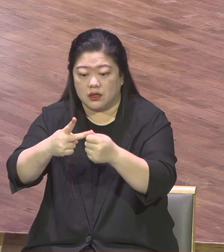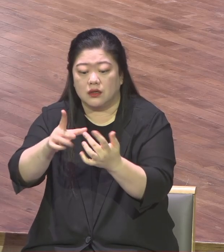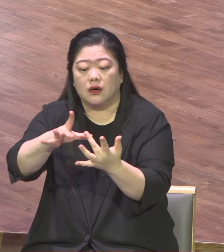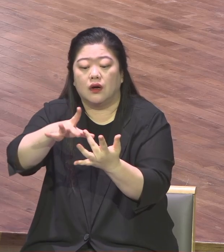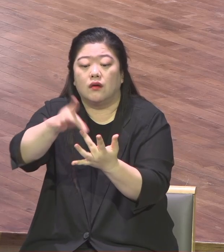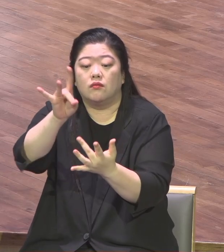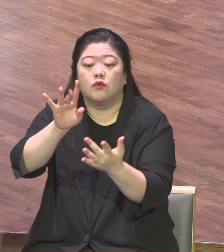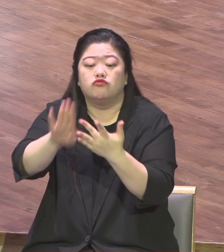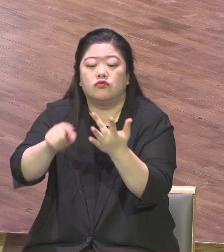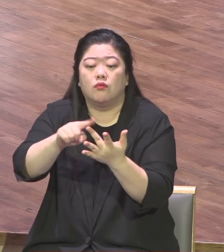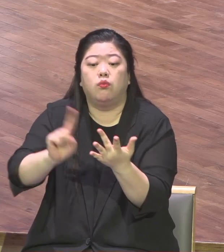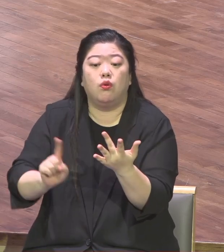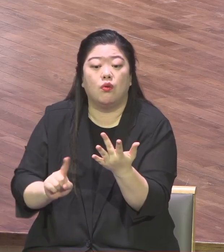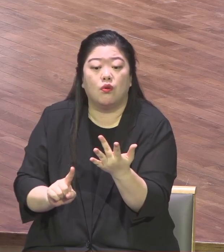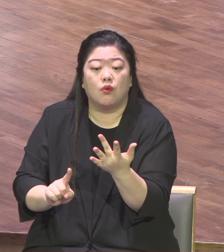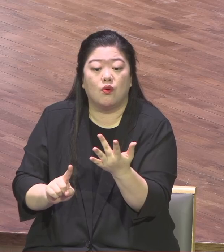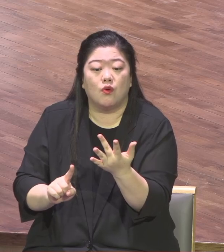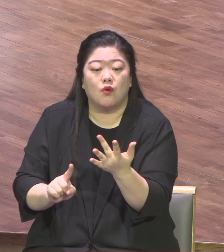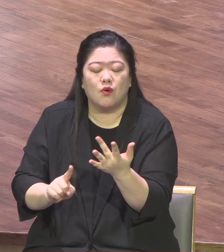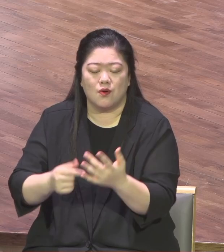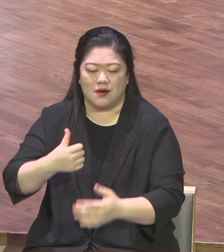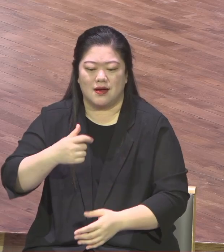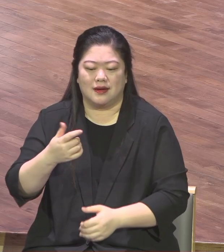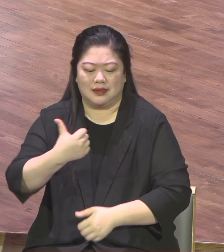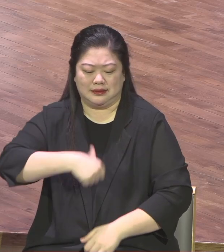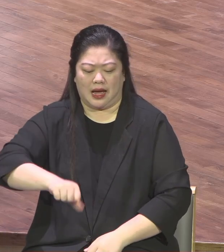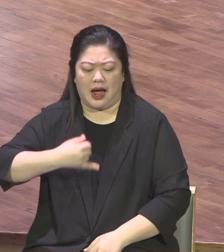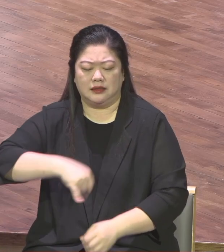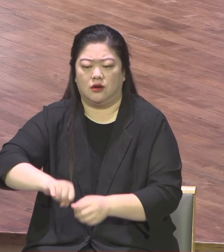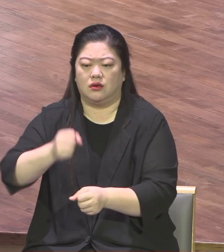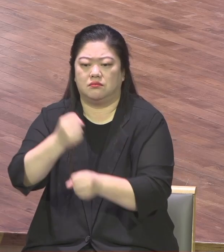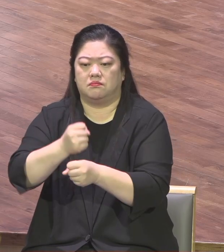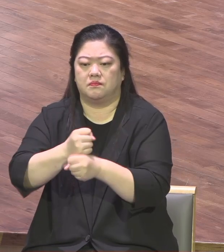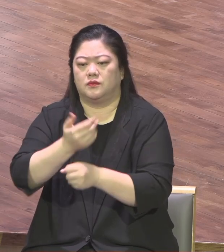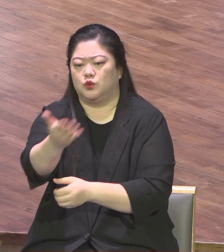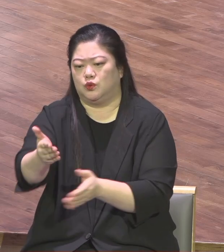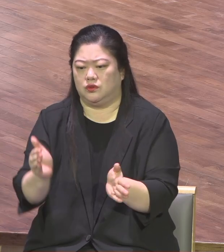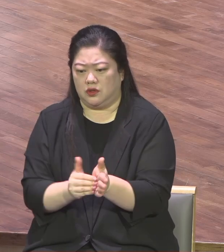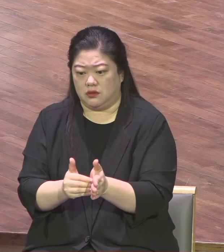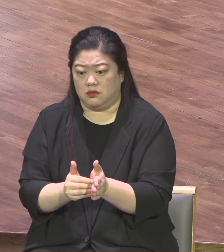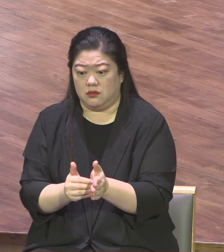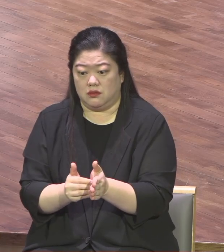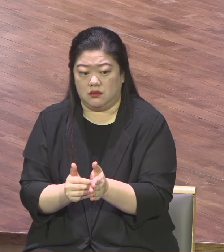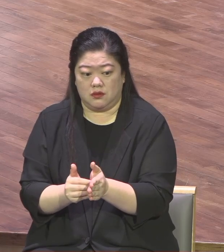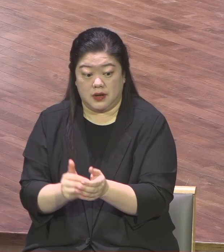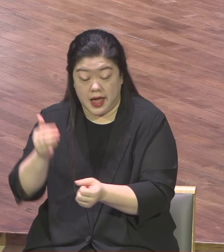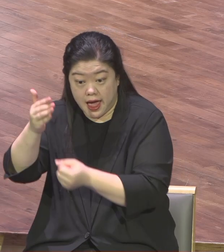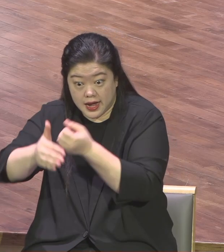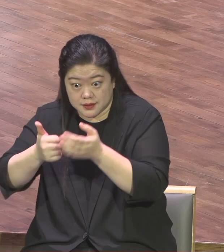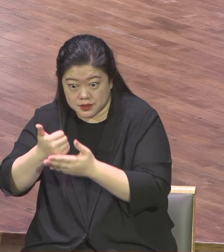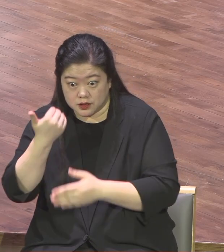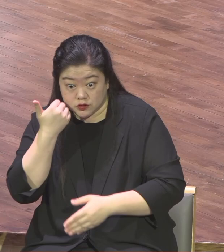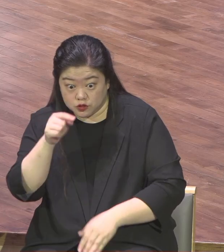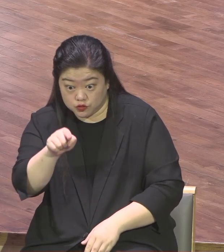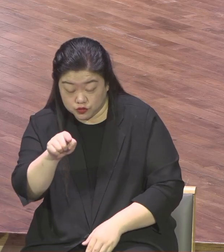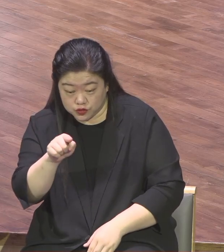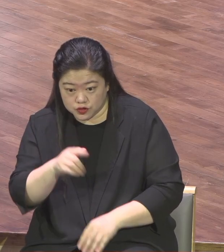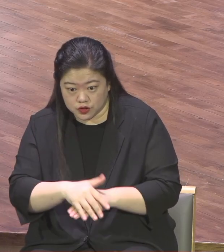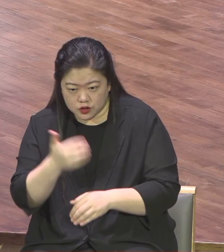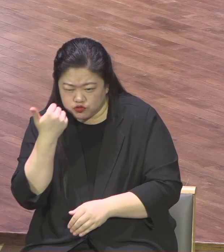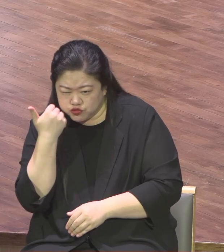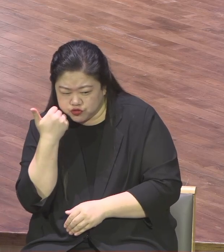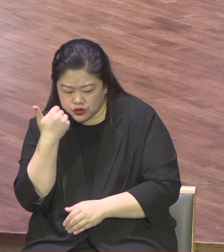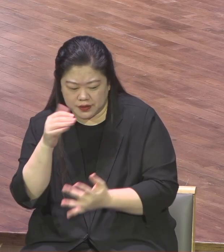삼아주셨다. 양자의 축복 그렇게 말씀드렸어요. 양자의 축복 택하시고 자녀 삼아주시고 영어로 말하면